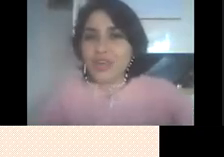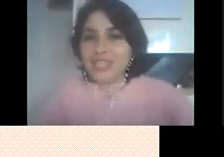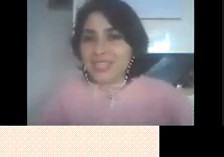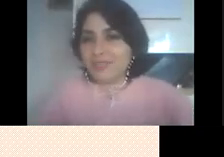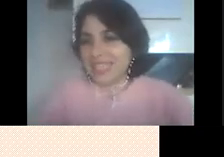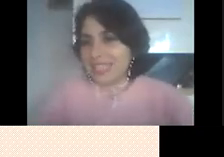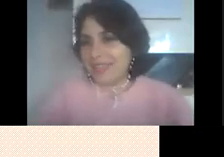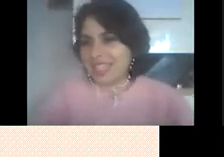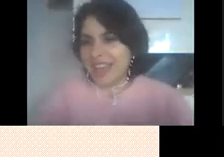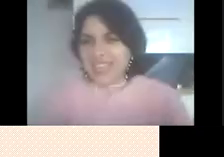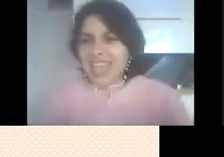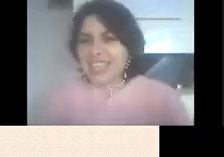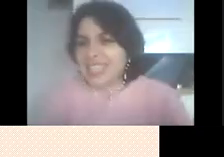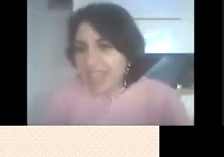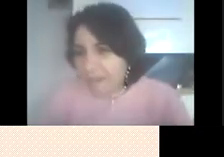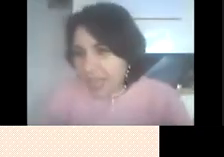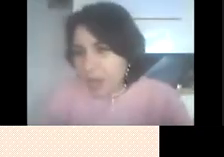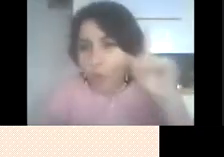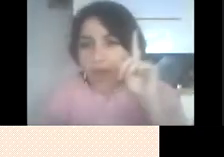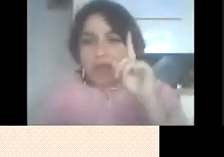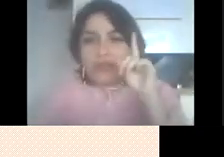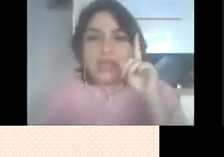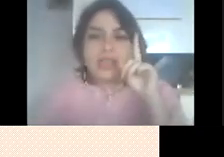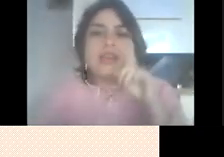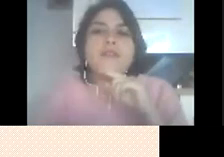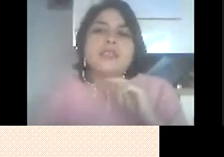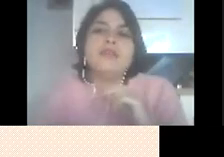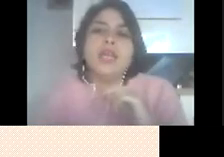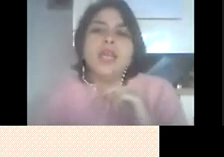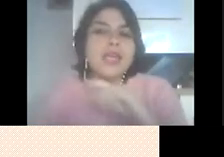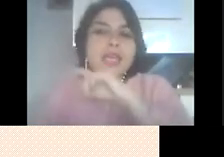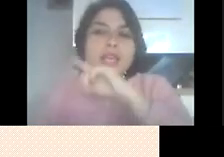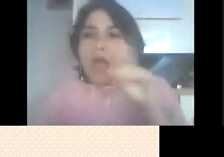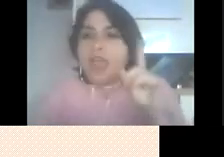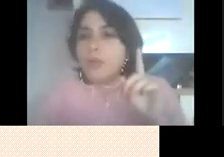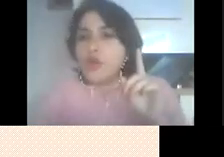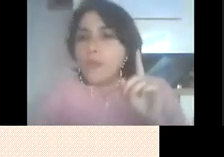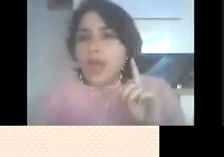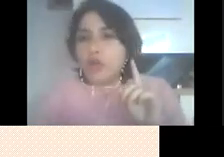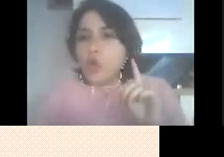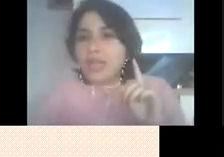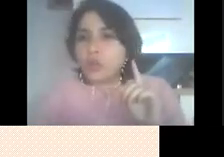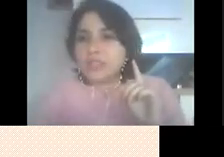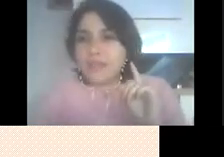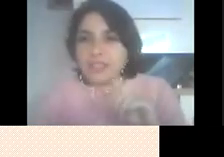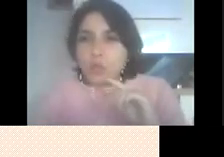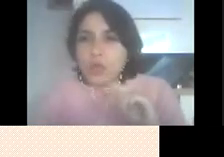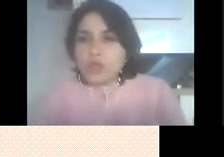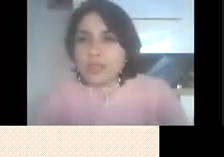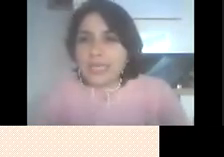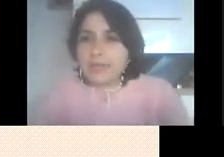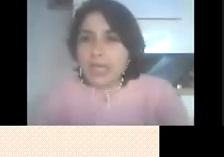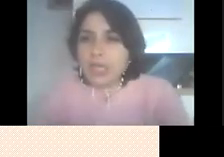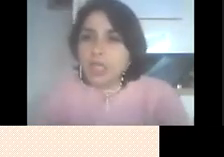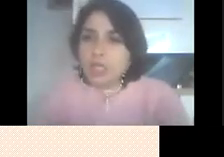nombrar cosas flexibles. A ver, ¿quién sabe una cosa que sea flexible que no hayamos nombrado? Lucas, ¿tú sabes alguna